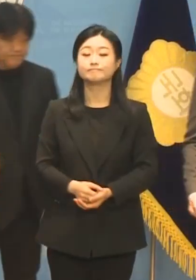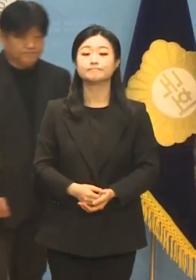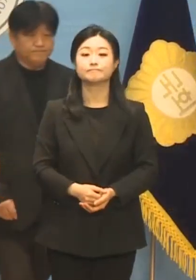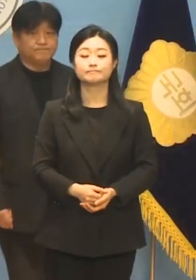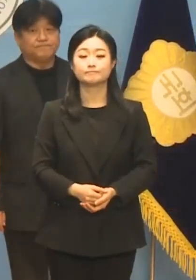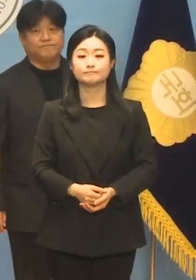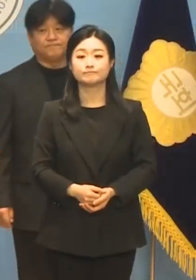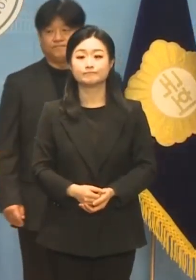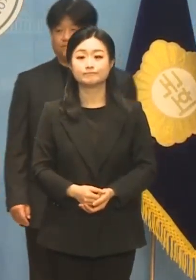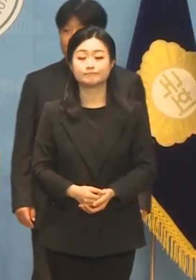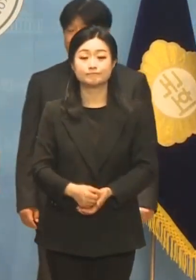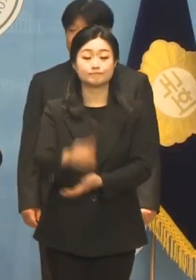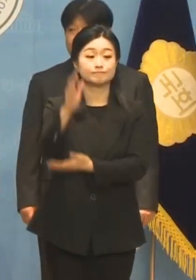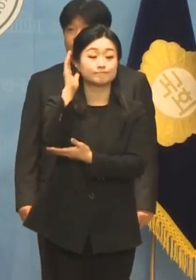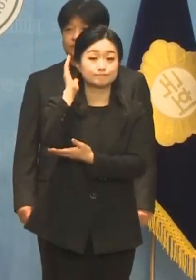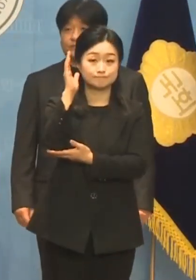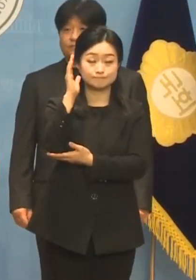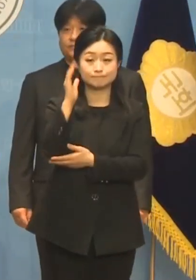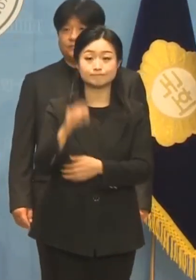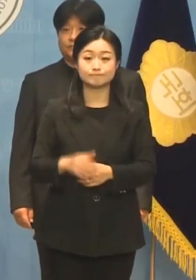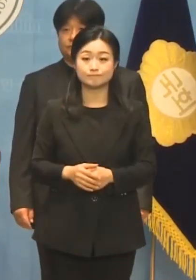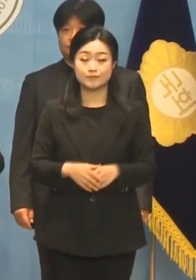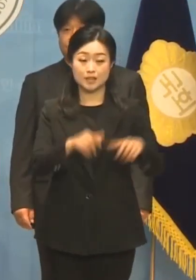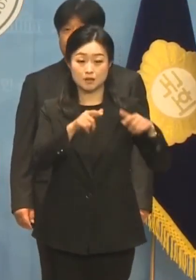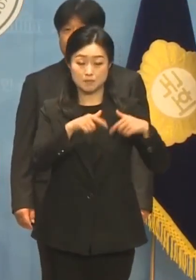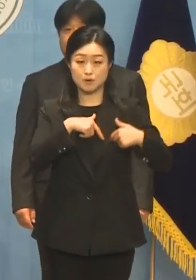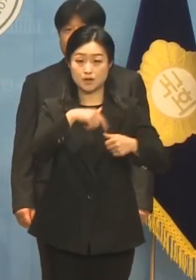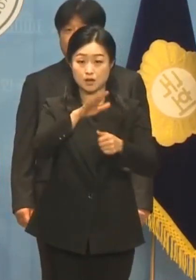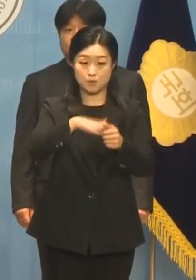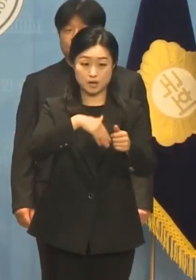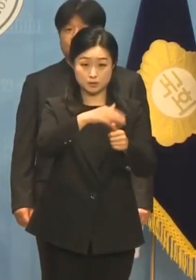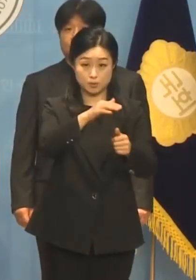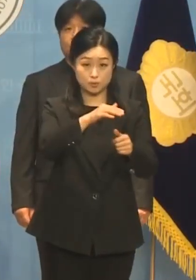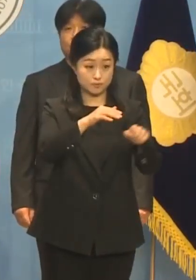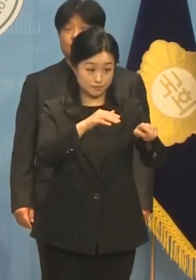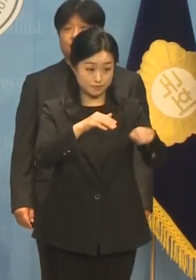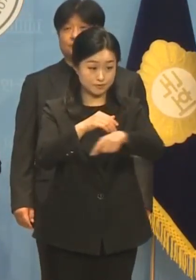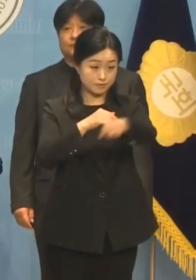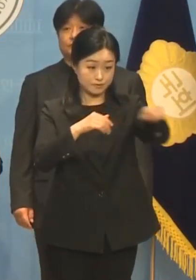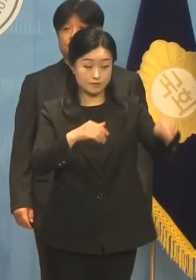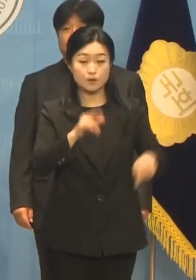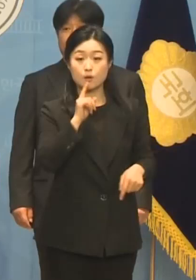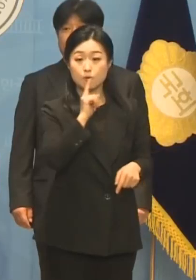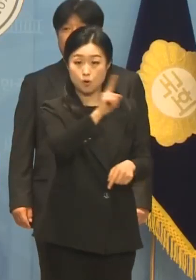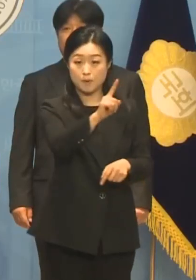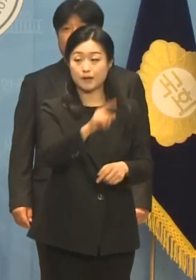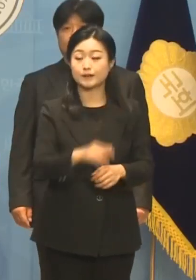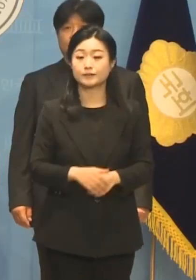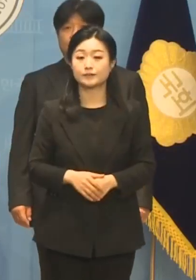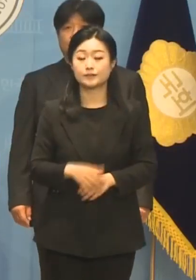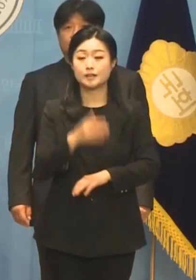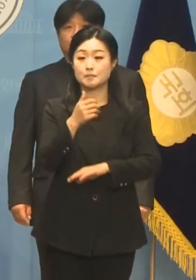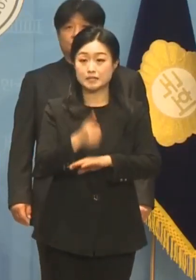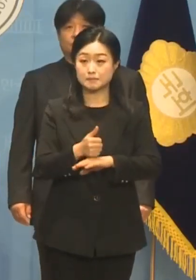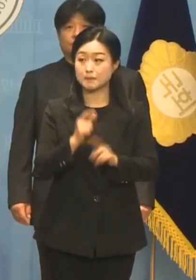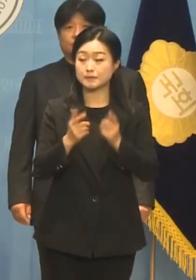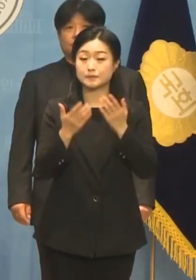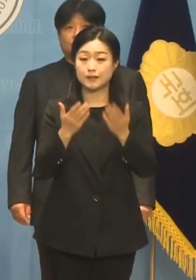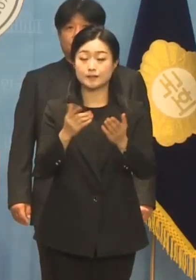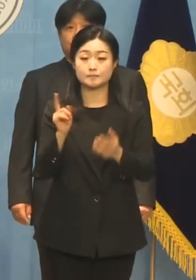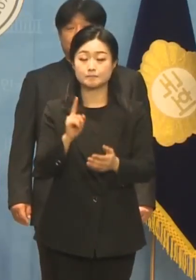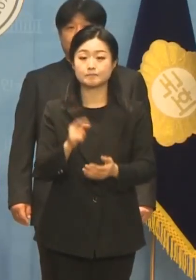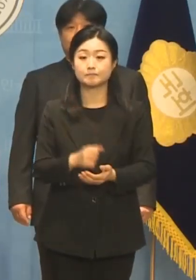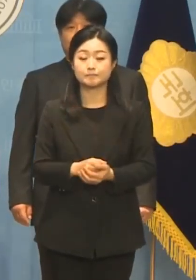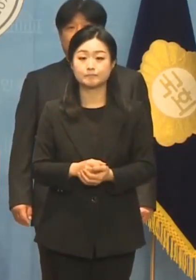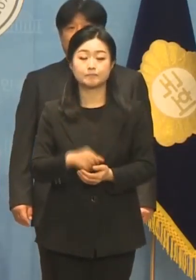네. 이상으로 명예훼손 및 조직적인 허위사실 유포 고발 관련 기자회견을 마치겠습니다. 마지막으로